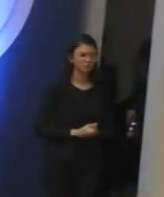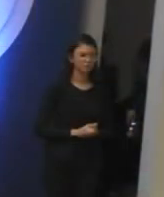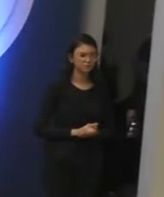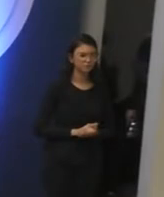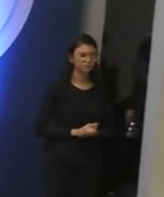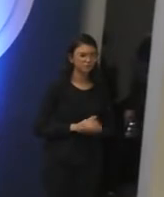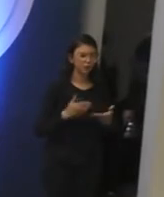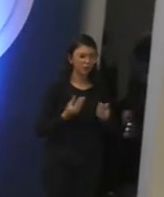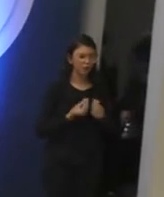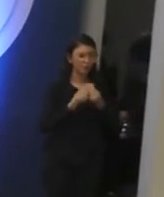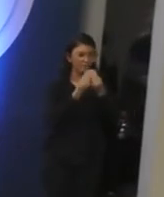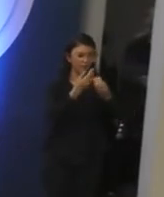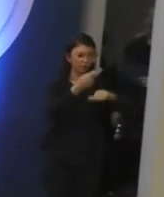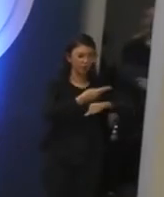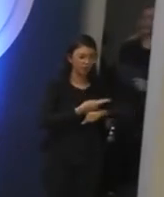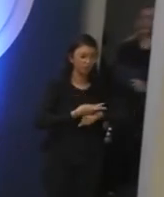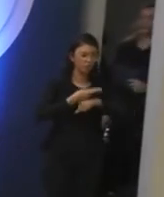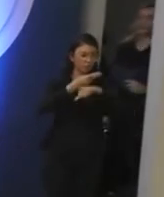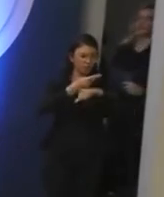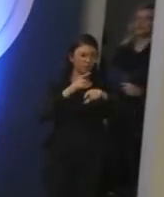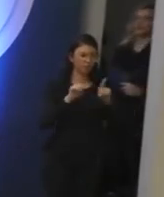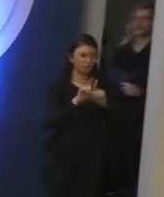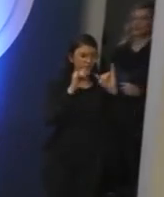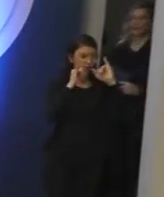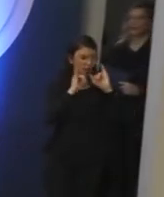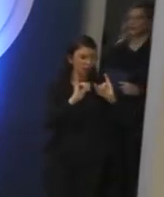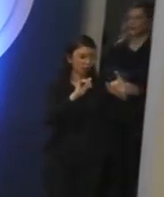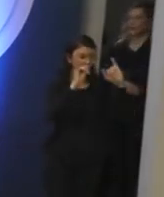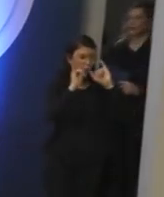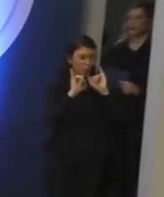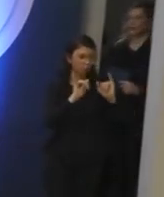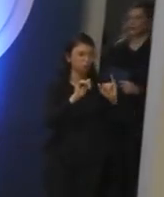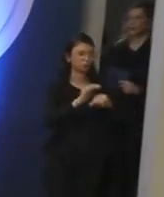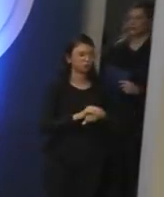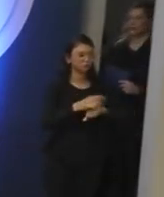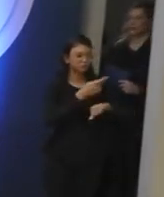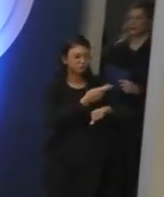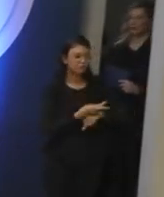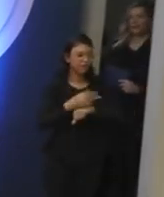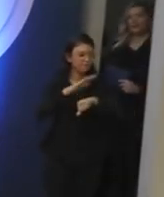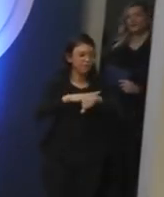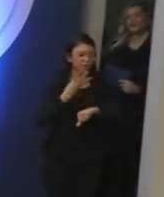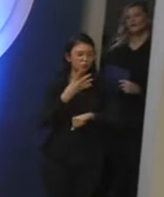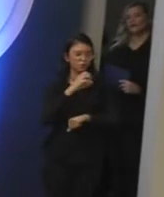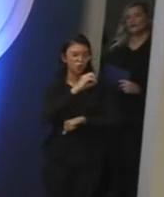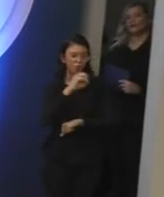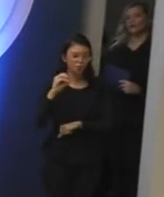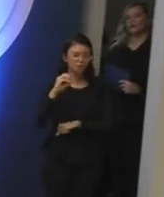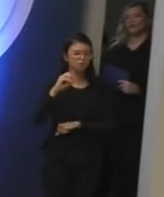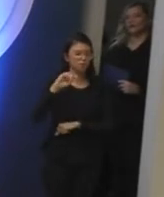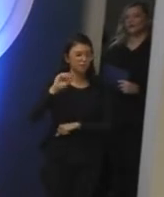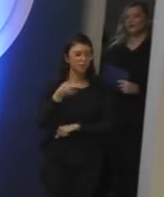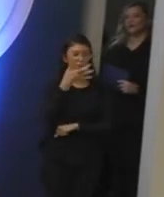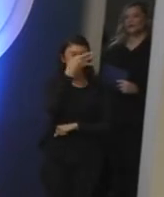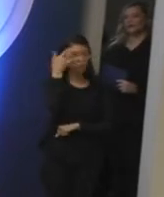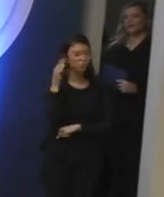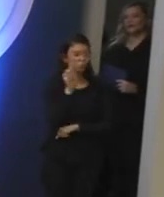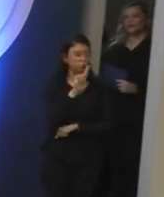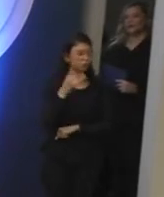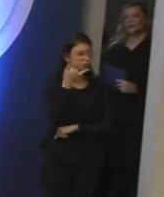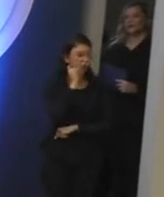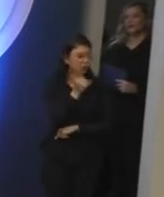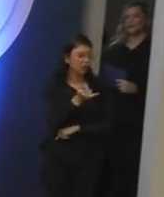E para a entrega e o anúncio do Prêmio ANEEL de Qualidade Região Sudeste, acima de 400 mil unidades consumidoras, convidamos